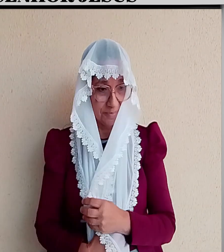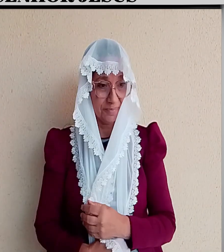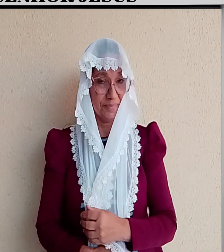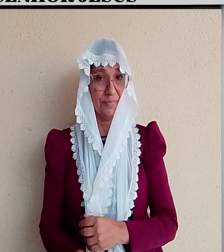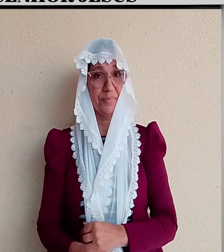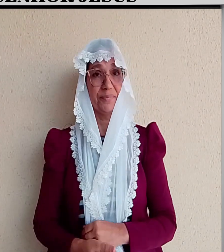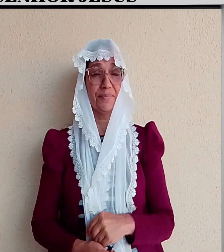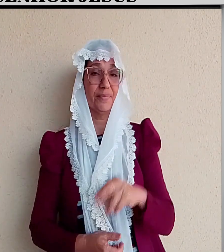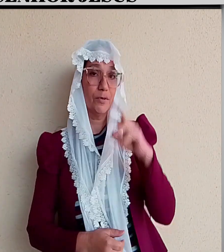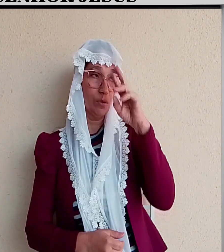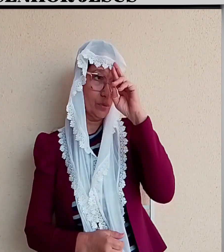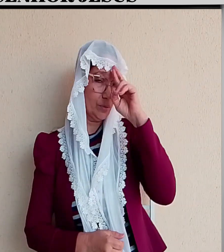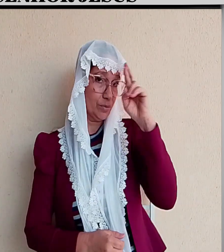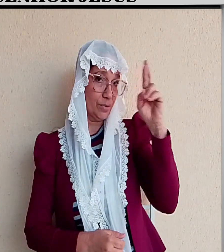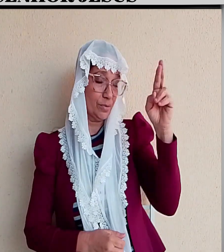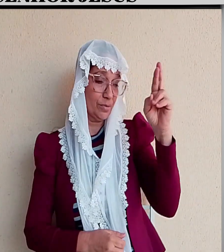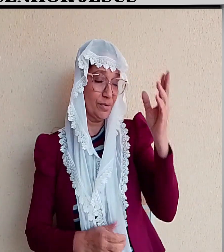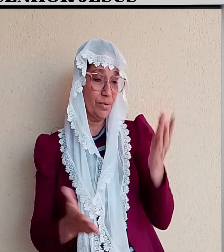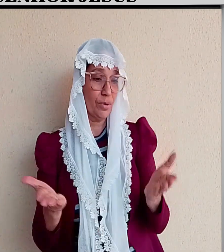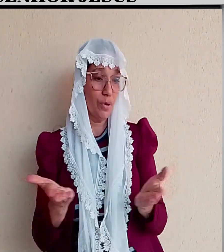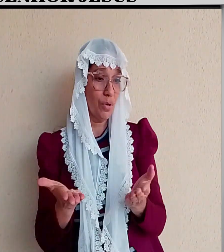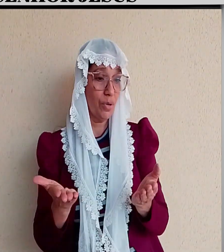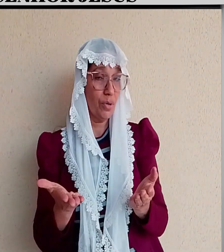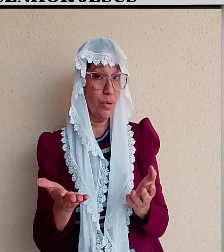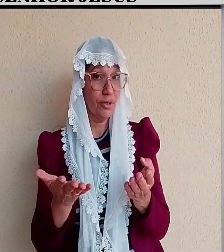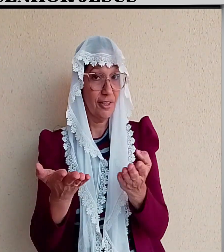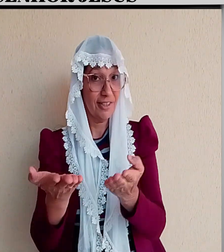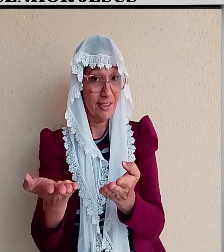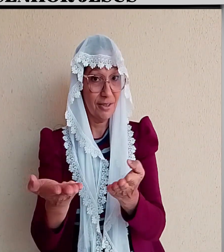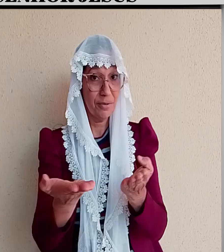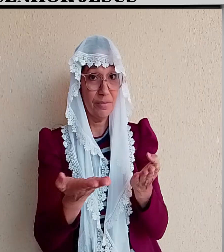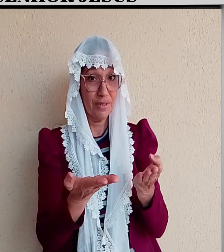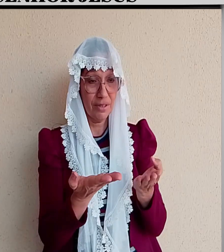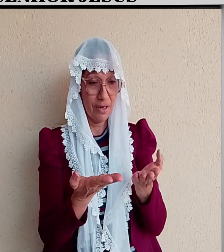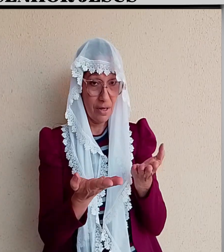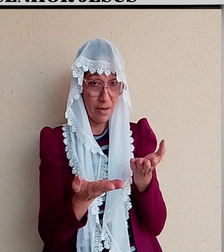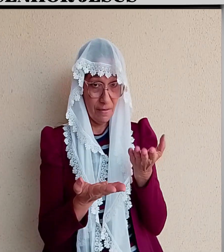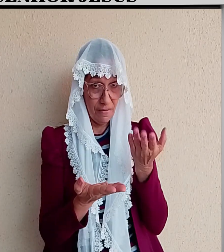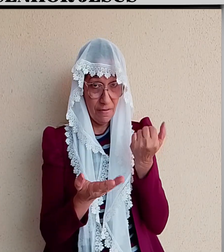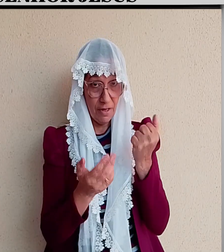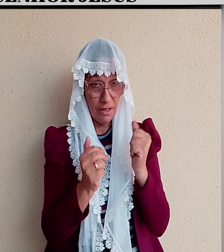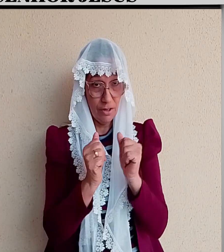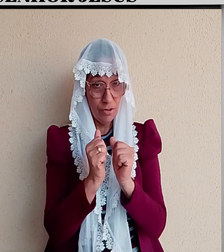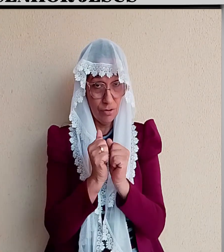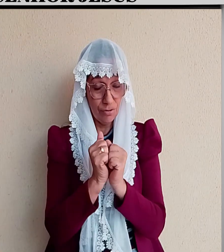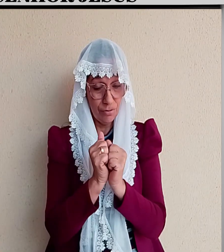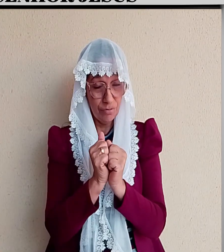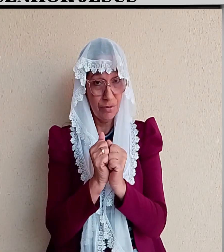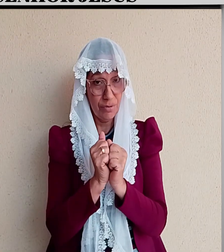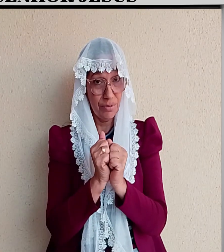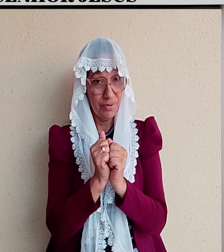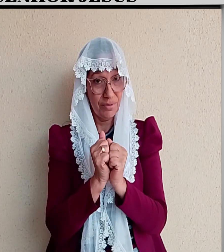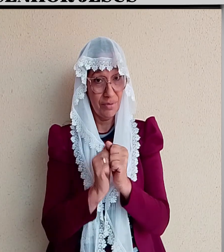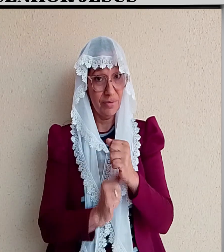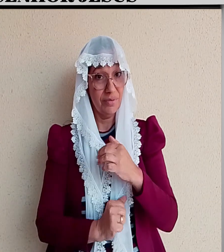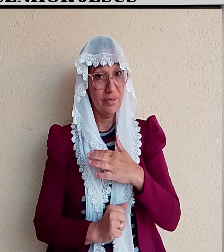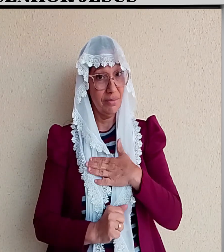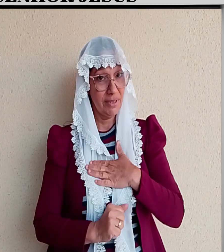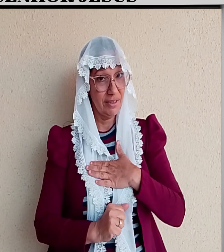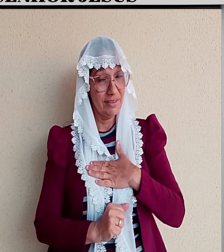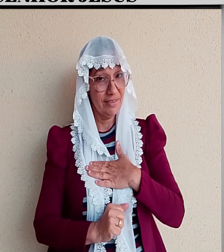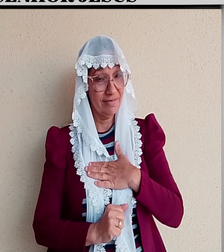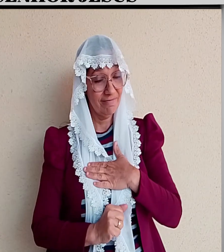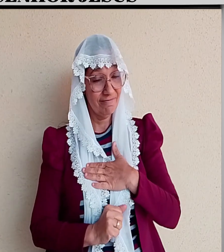Glória a Jesus. Aleluia. Vem, siga os meus passos, caminha nas minhas moradas. Aleluia, Jesus.